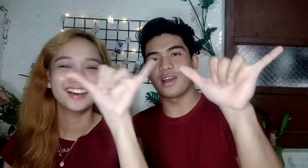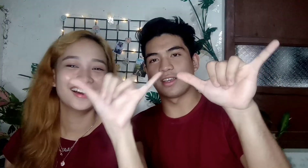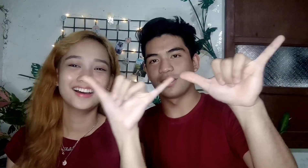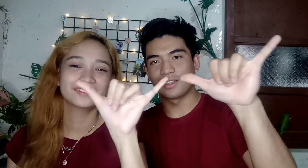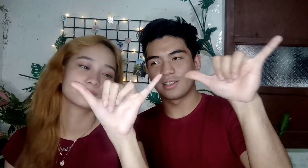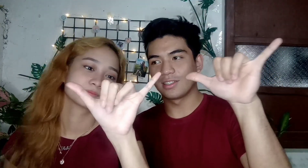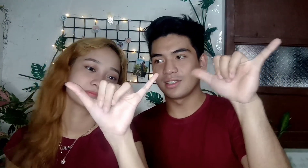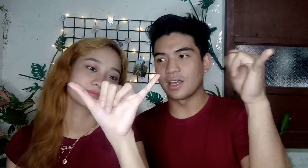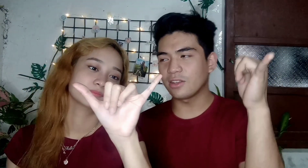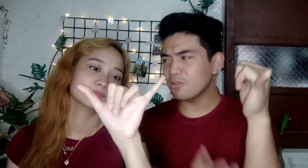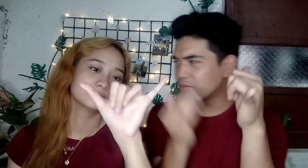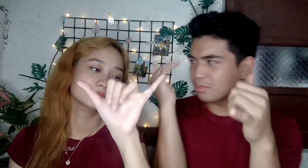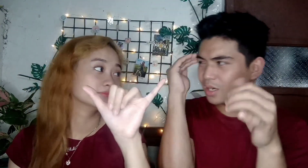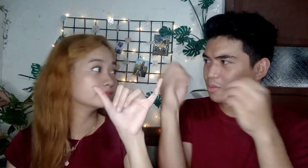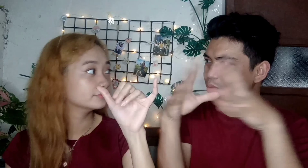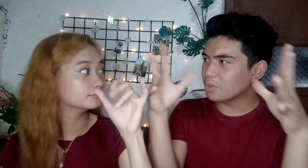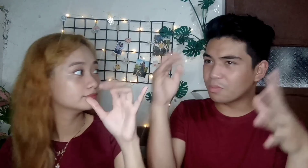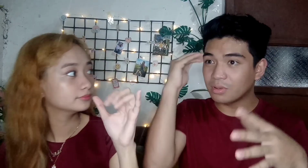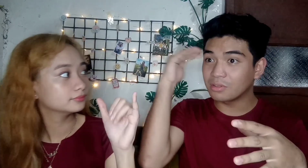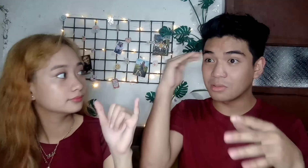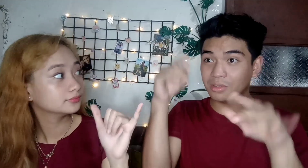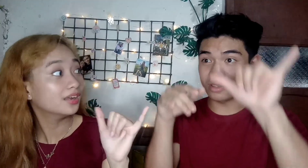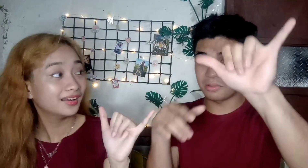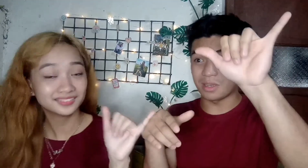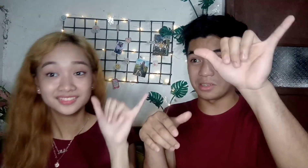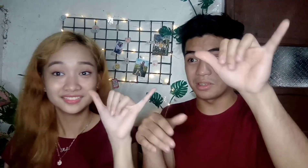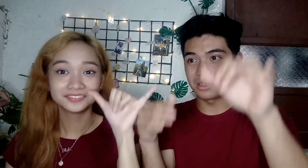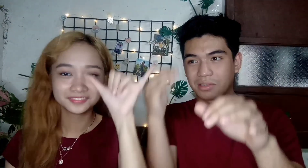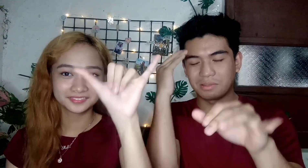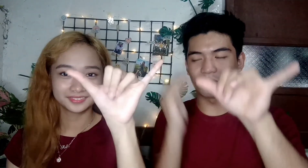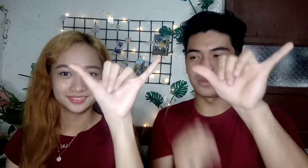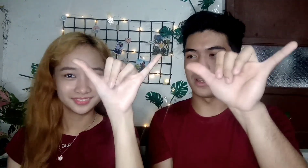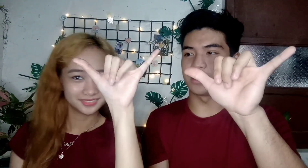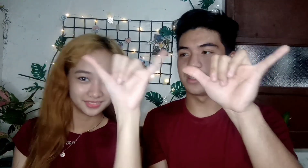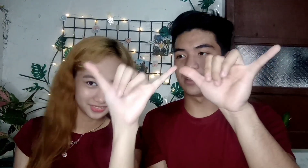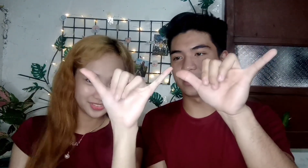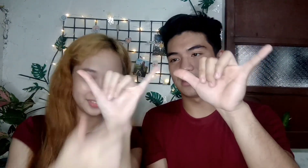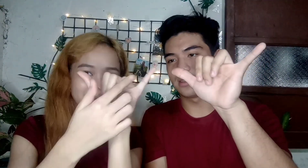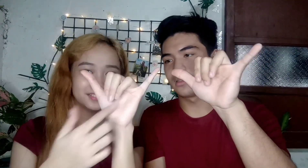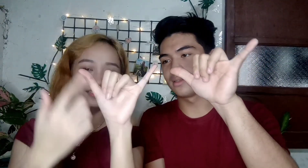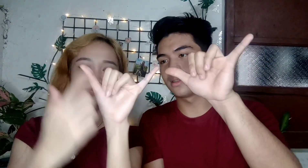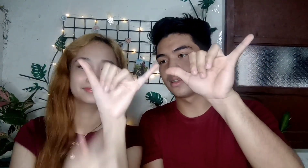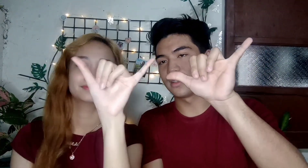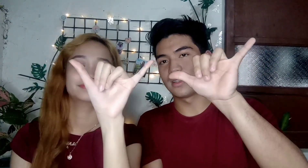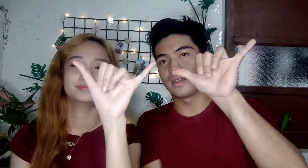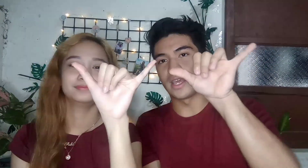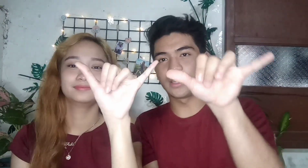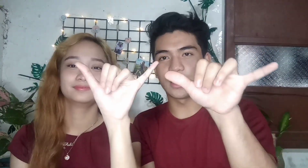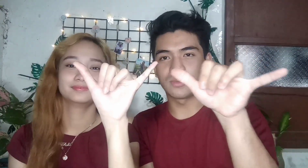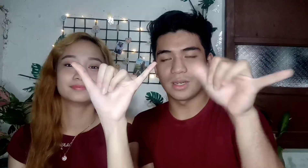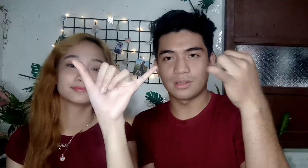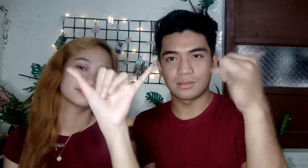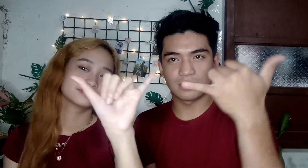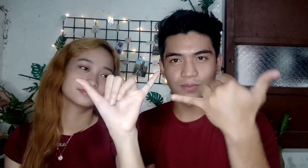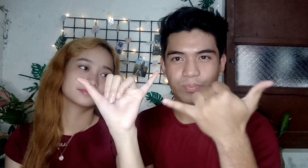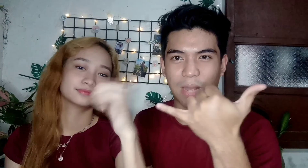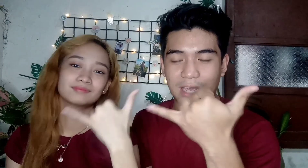Y. Ito, maraming people note, ano, Y. Y. And guys, parang